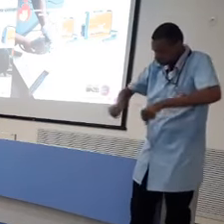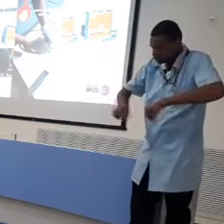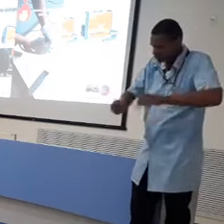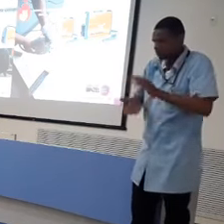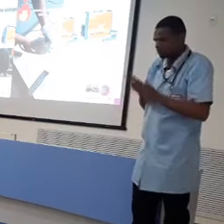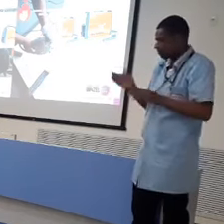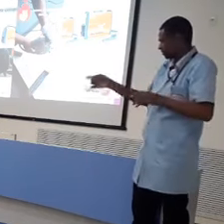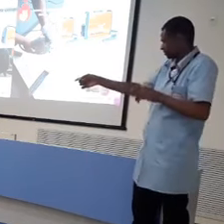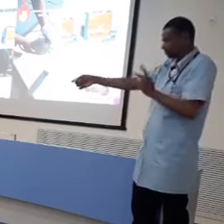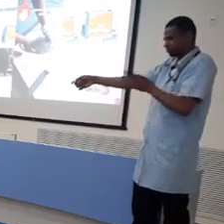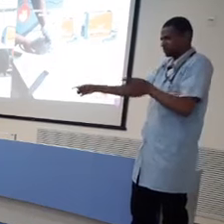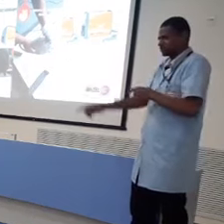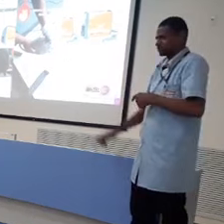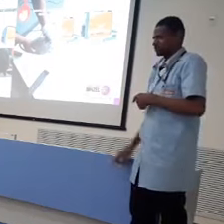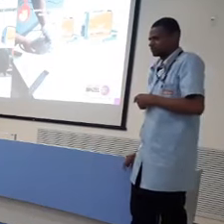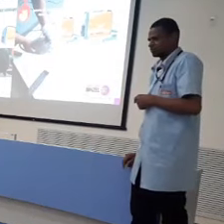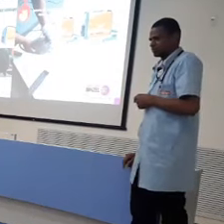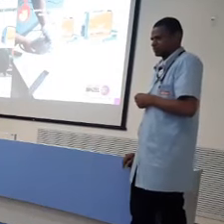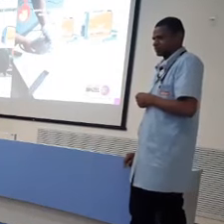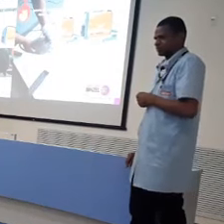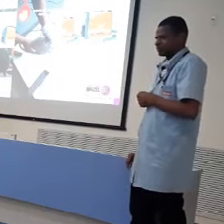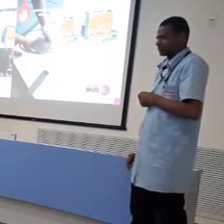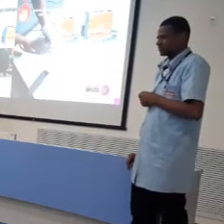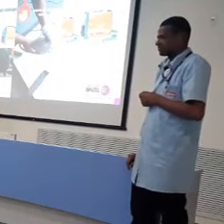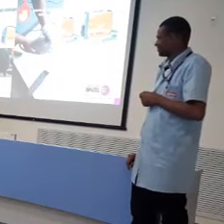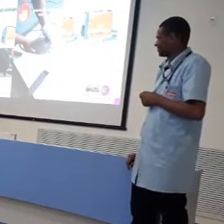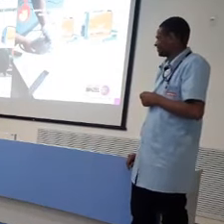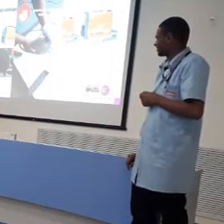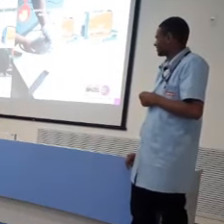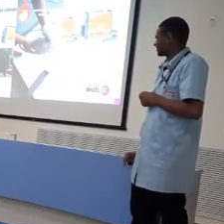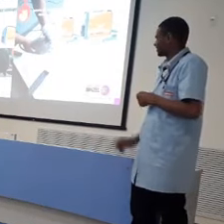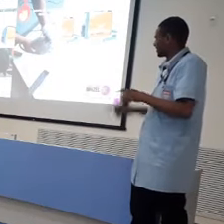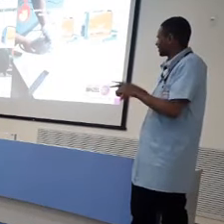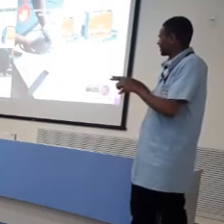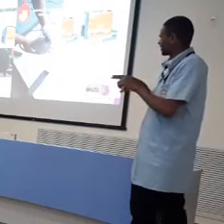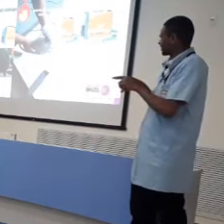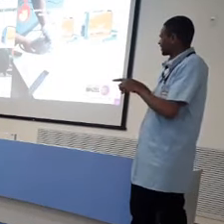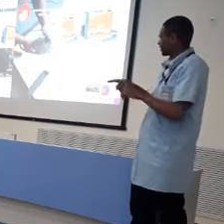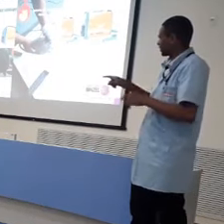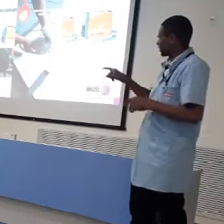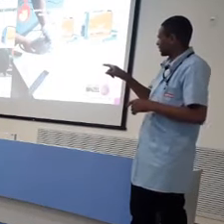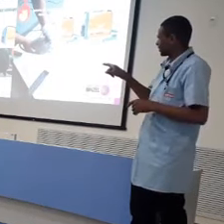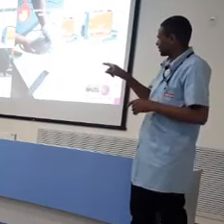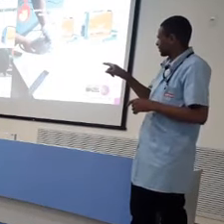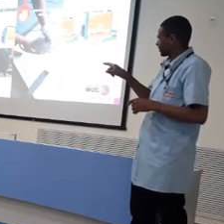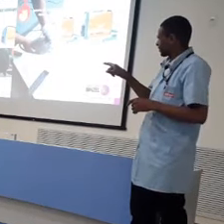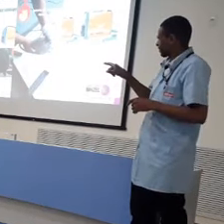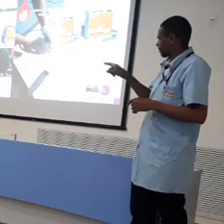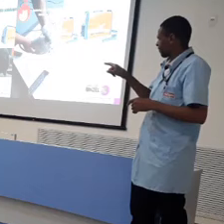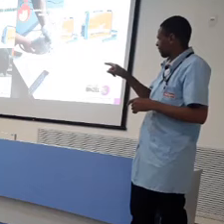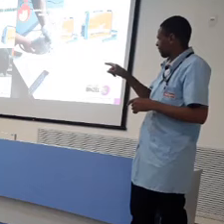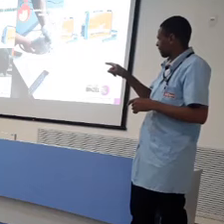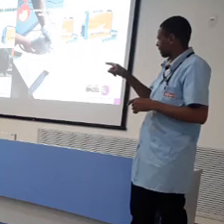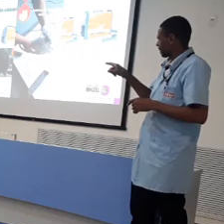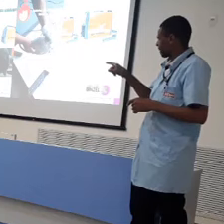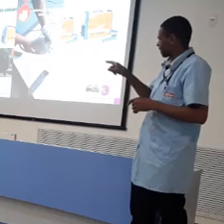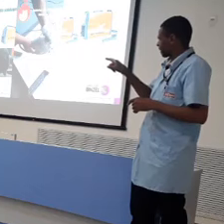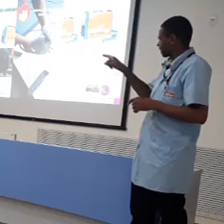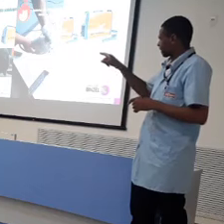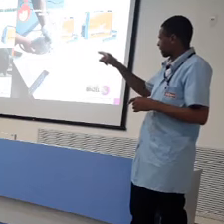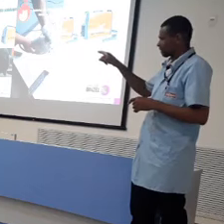fazer a lixadeira junto com ele. Outra coisa é peças de reposição, né, pessoal? A Winsor, por ser uma empresa séria, comprometida, ela